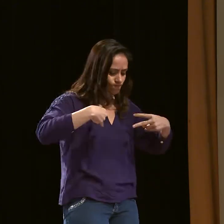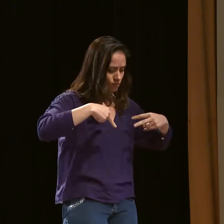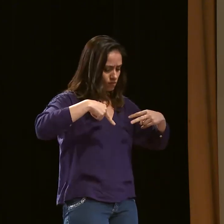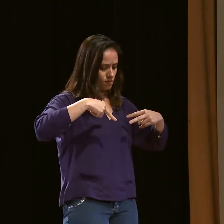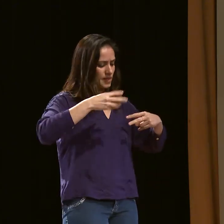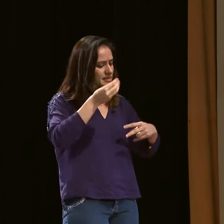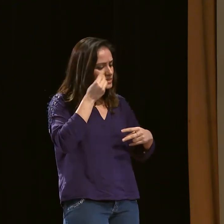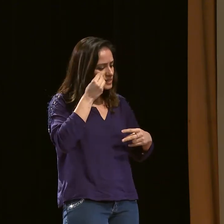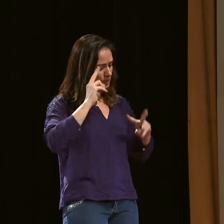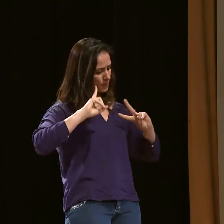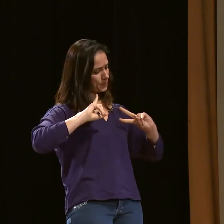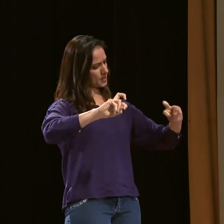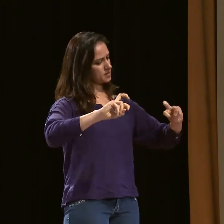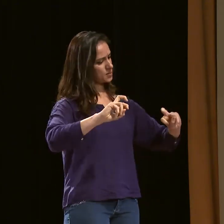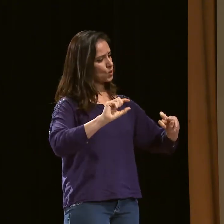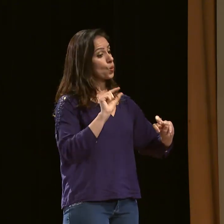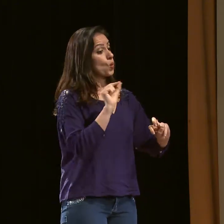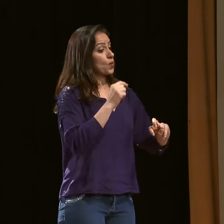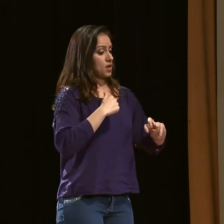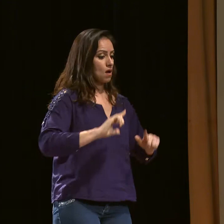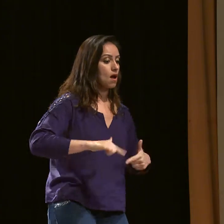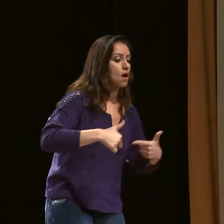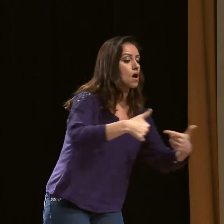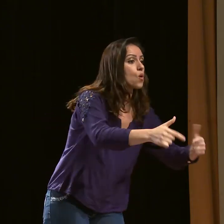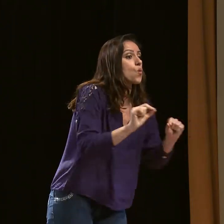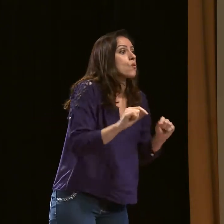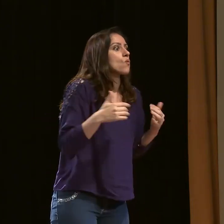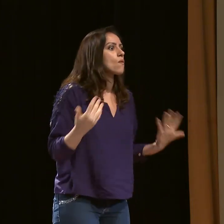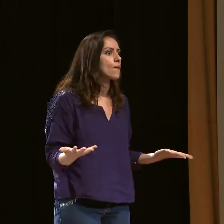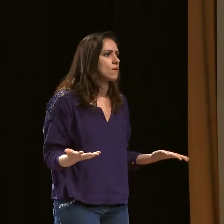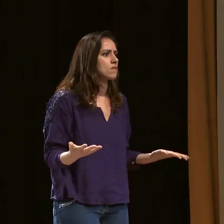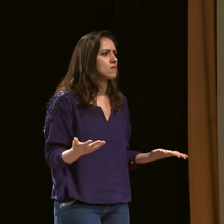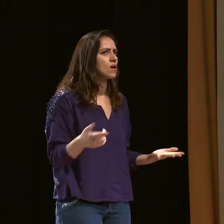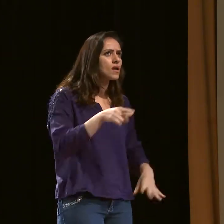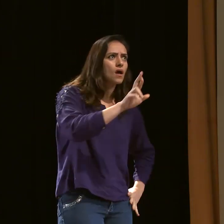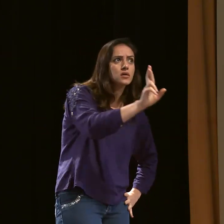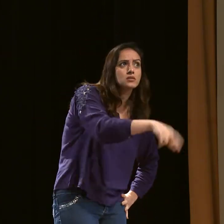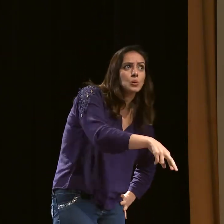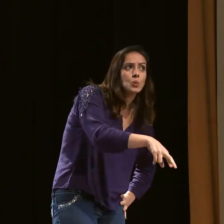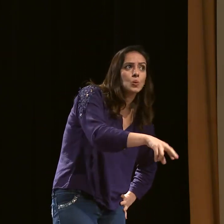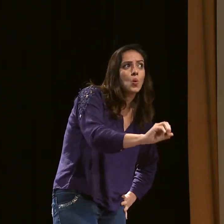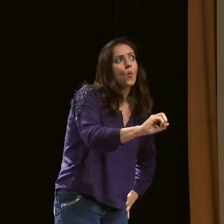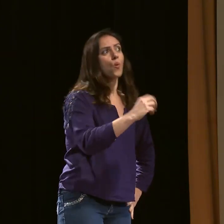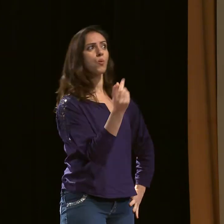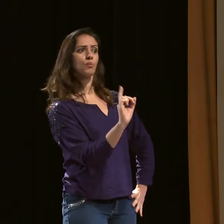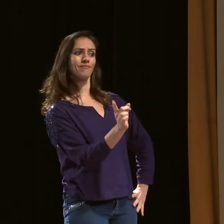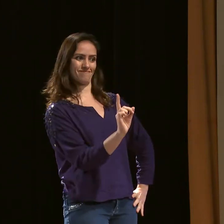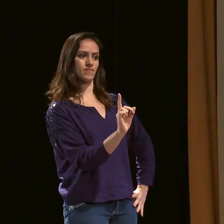preciso me colocar, me olhar e me perceber, né, como, de que forma que eu ajo com eles? Será que eles têm razão?